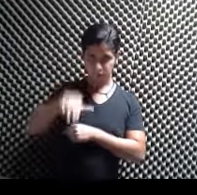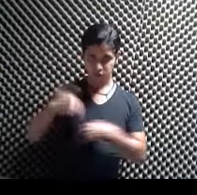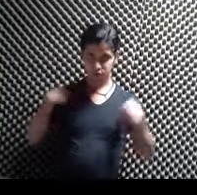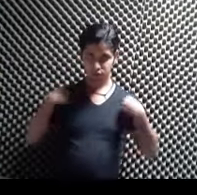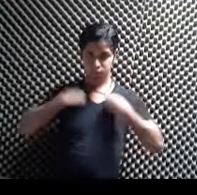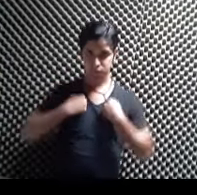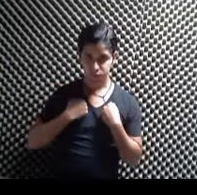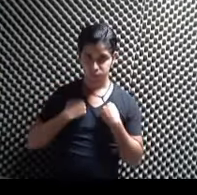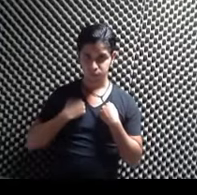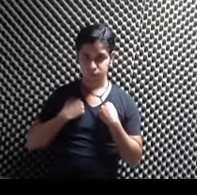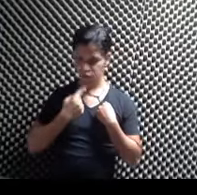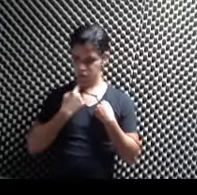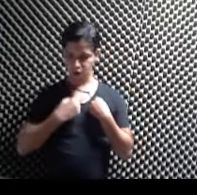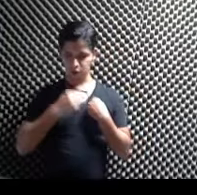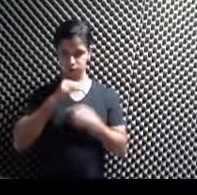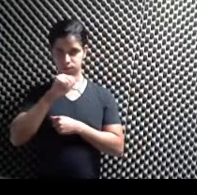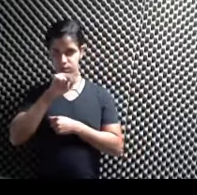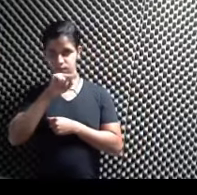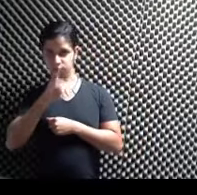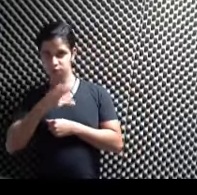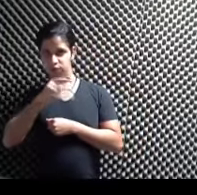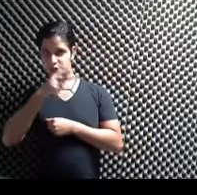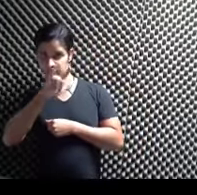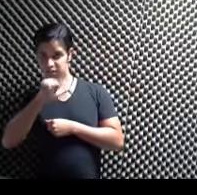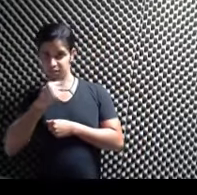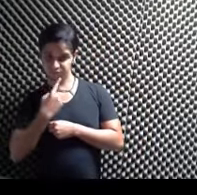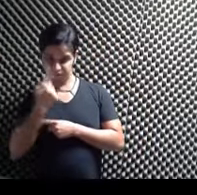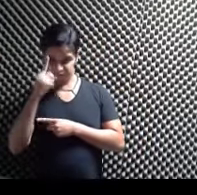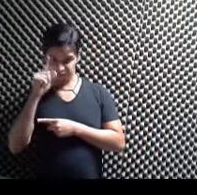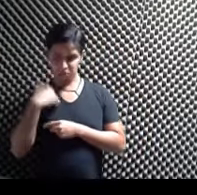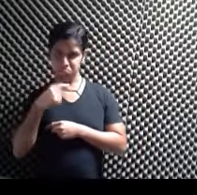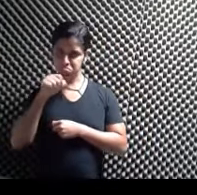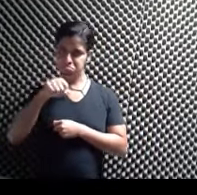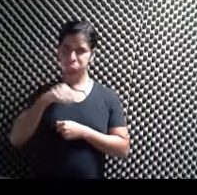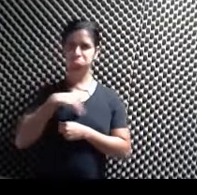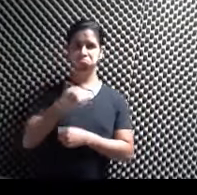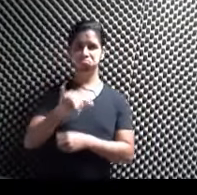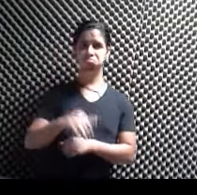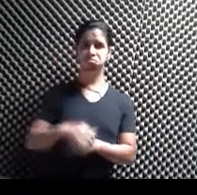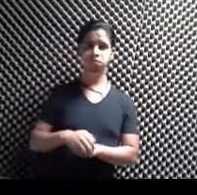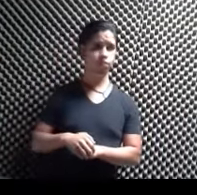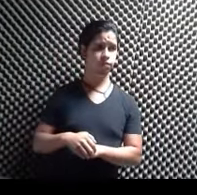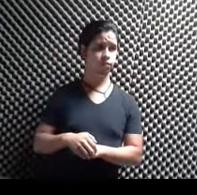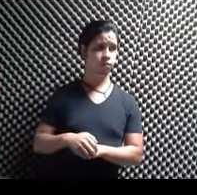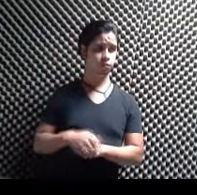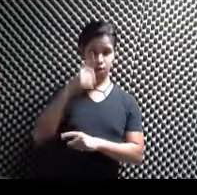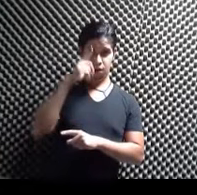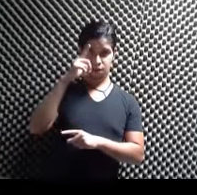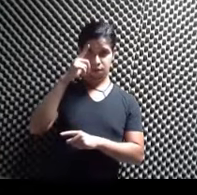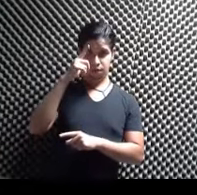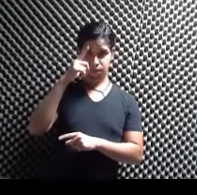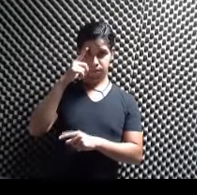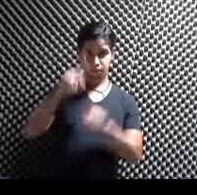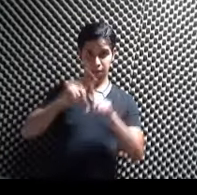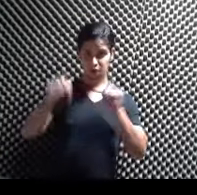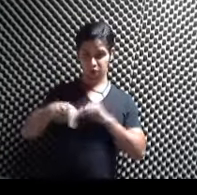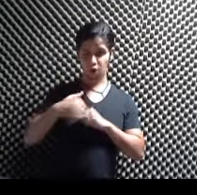le decía mochilas. No sé para los otros días, pero mochilas, sí. Ok. Sí. Pero esto es otro tipo de